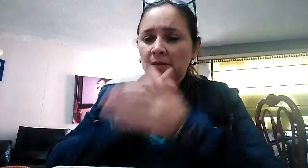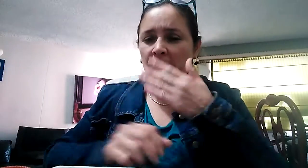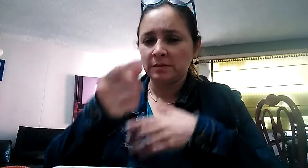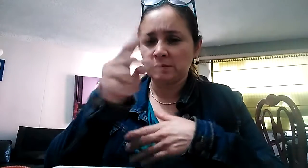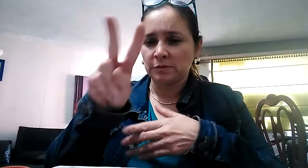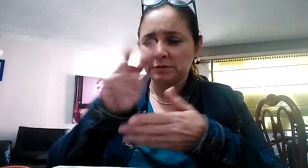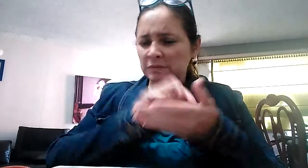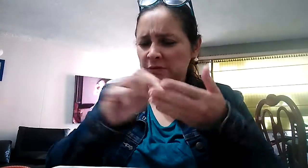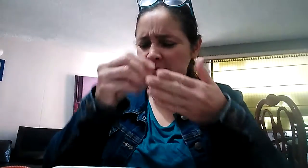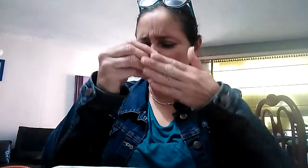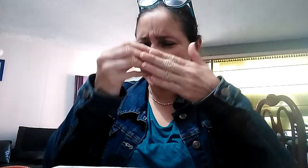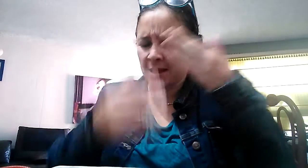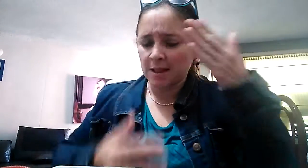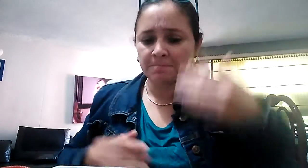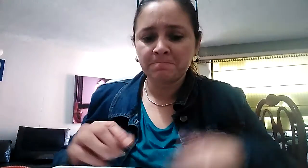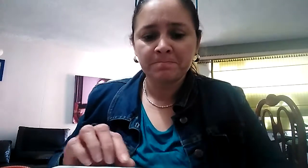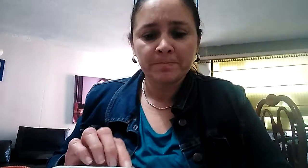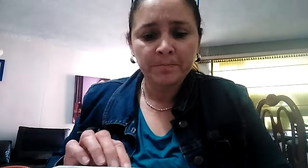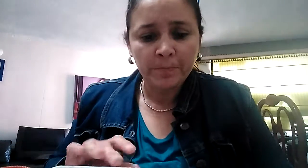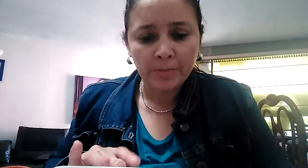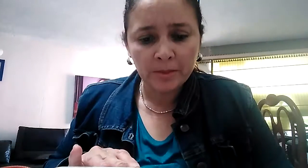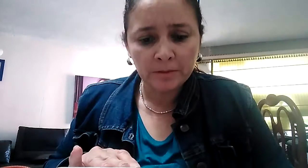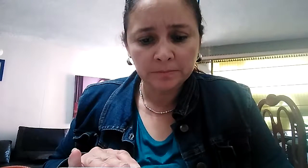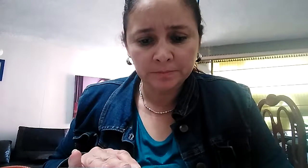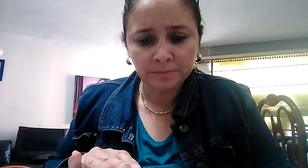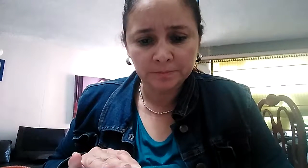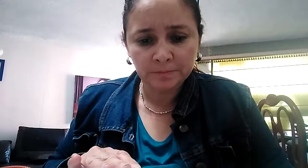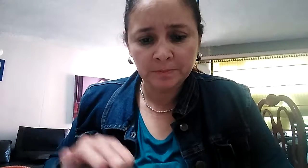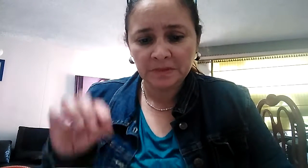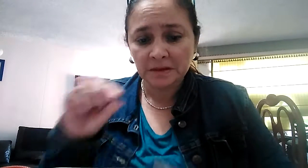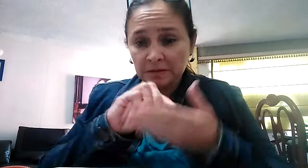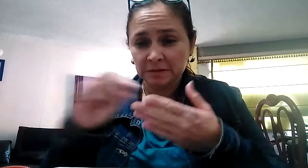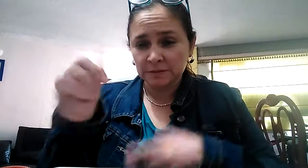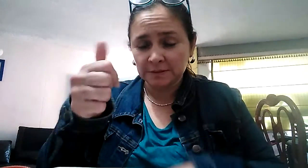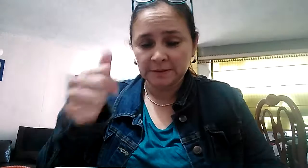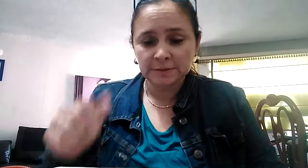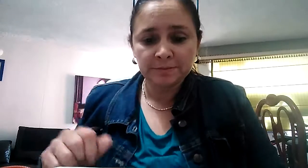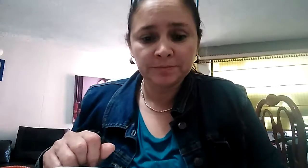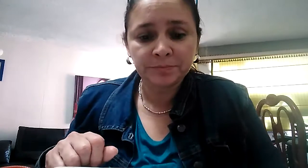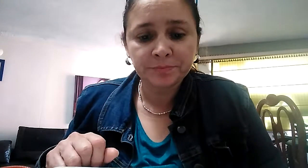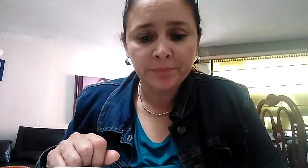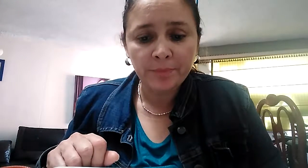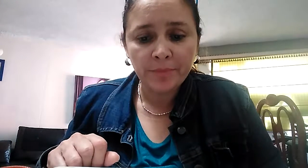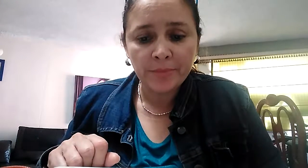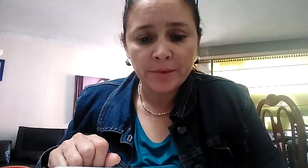Esperen, ¿qué ganamos? Según nuestra apuesta, Mabel es el nuevo... jefe.